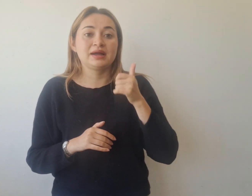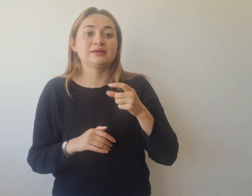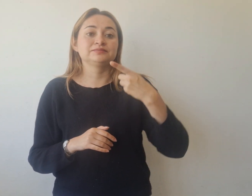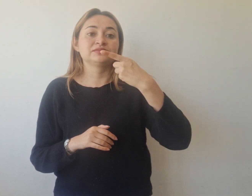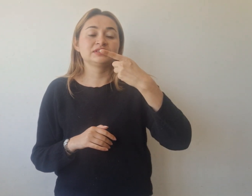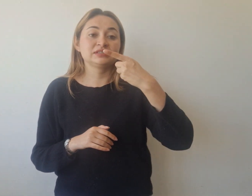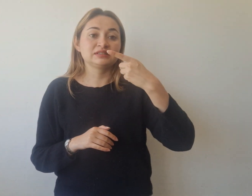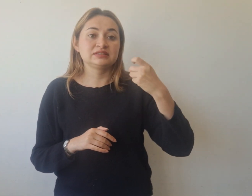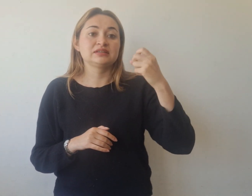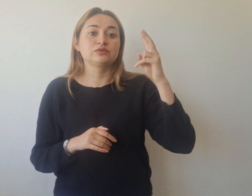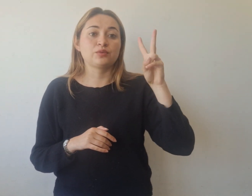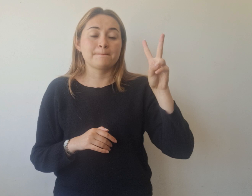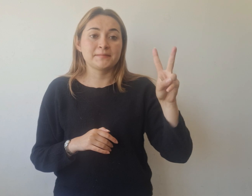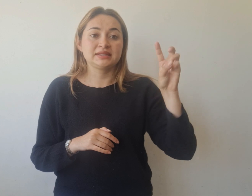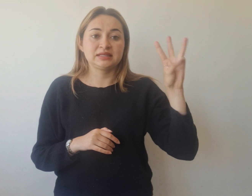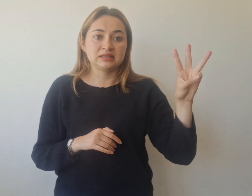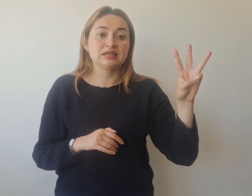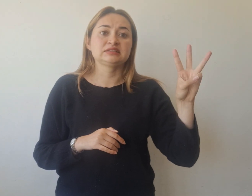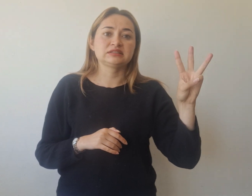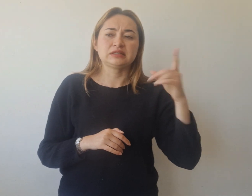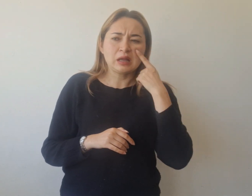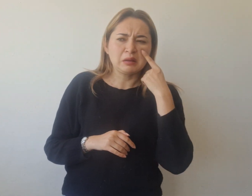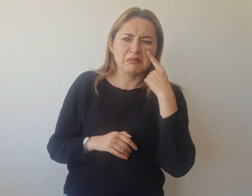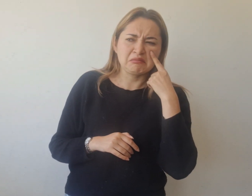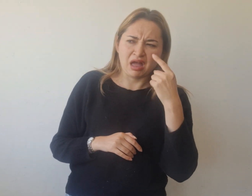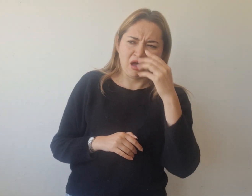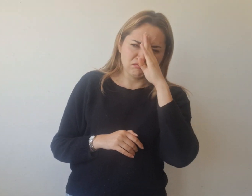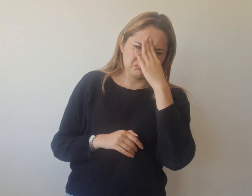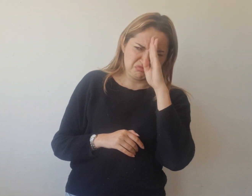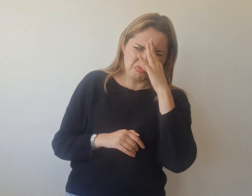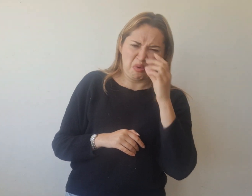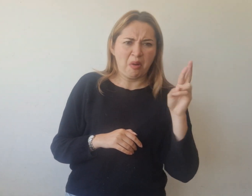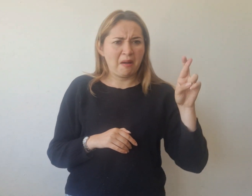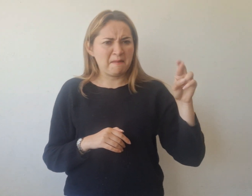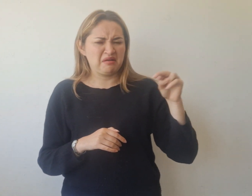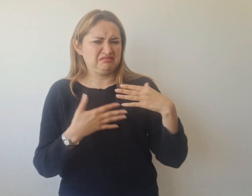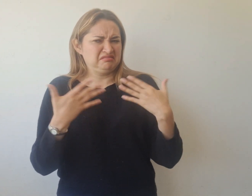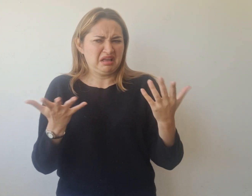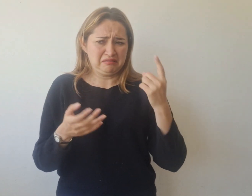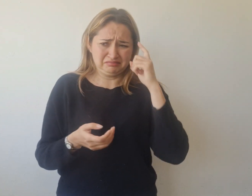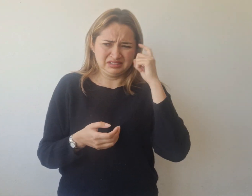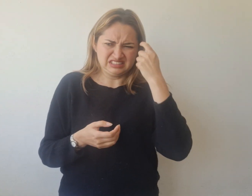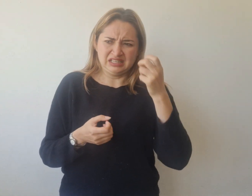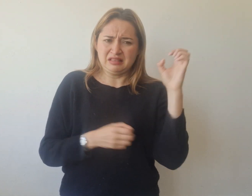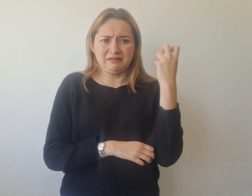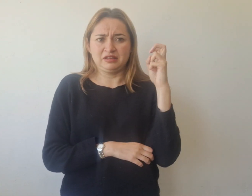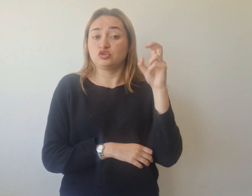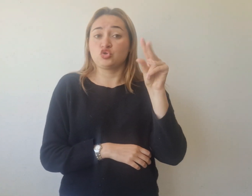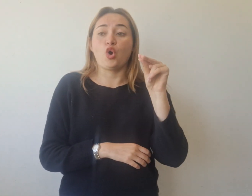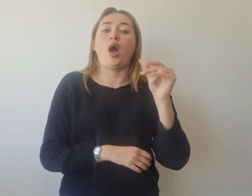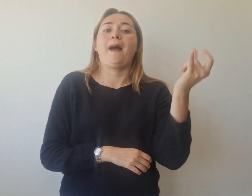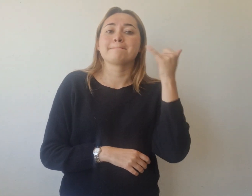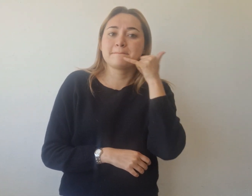requieren en la calle y que esto les genere alguna sospecha indicó en rueda de prensa ais rojas